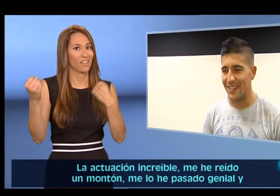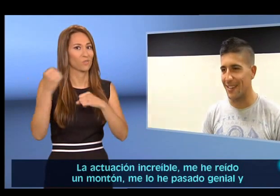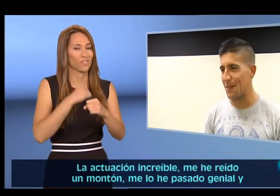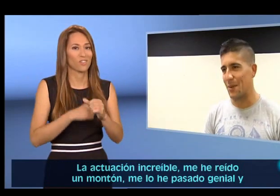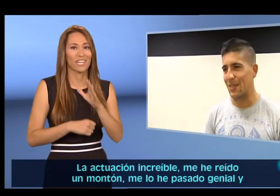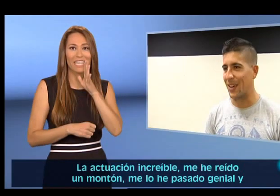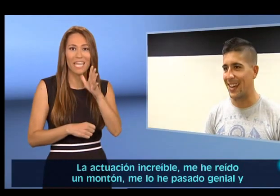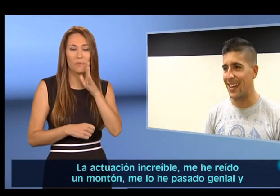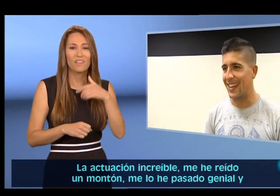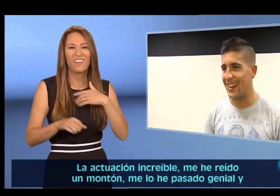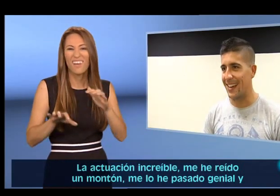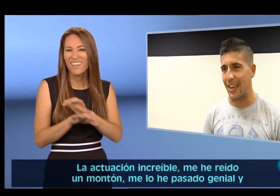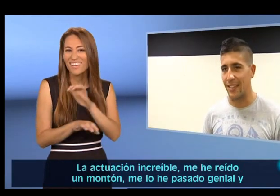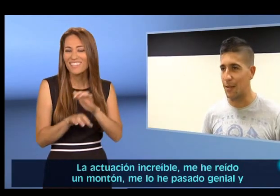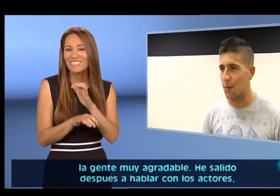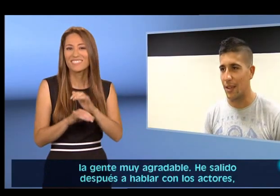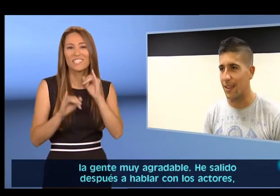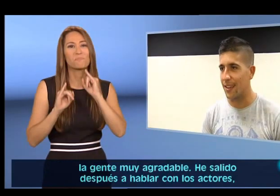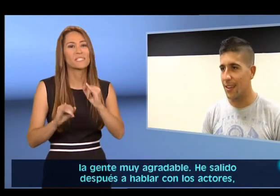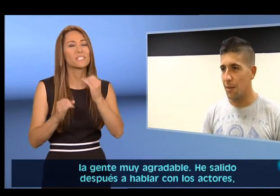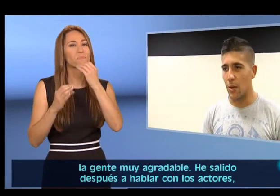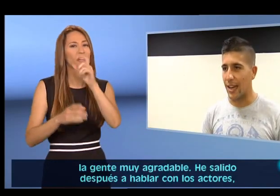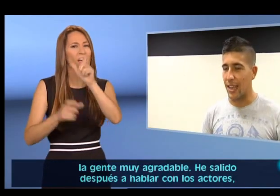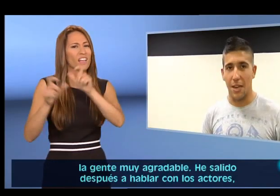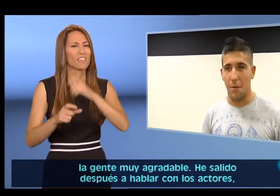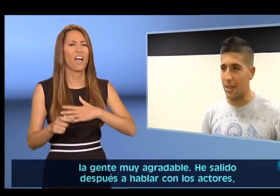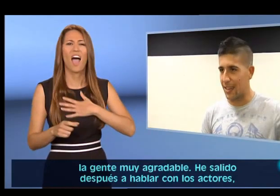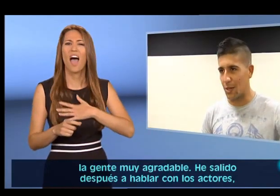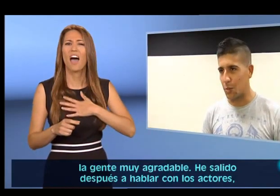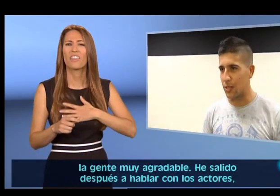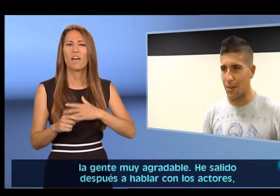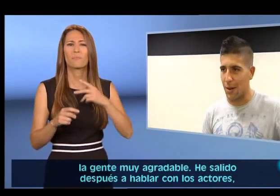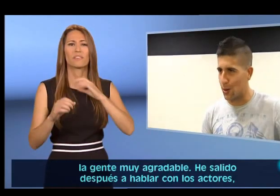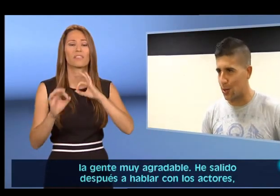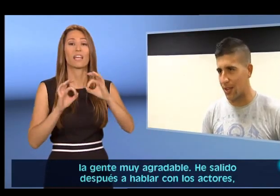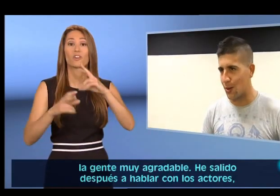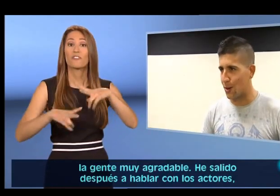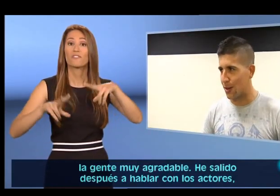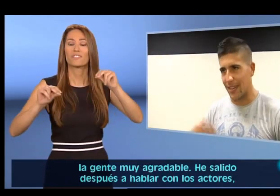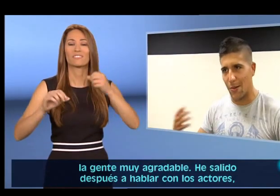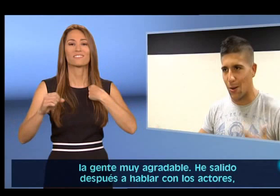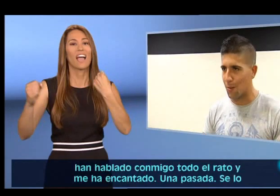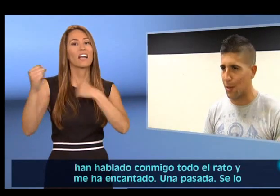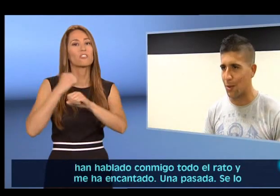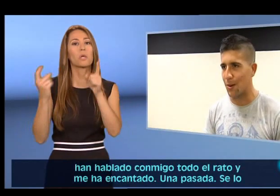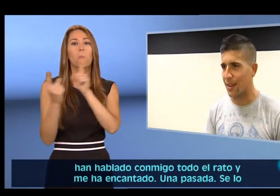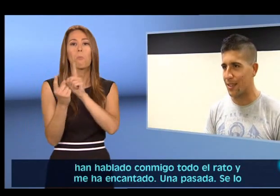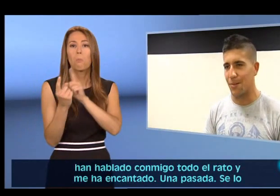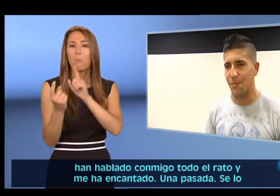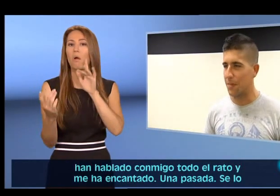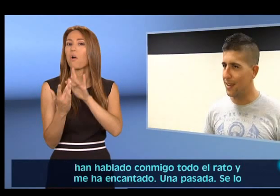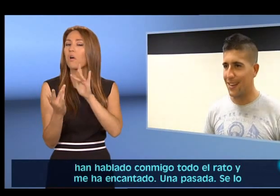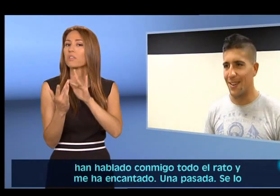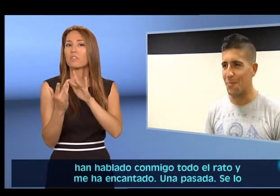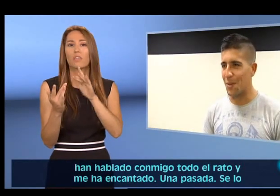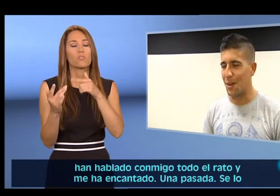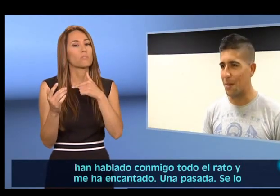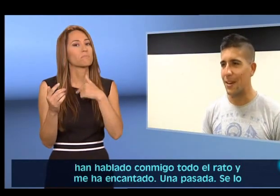me lo he pasado genial, la gente muy, muy agradable, he salido después a hablar con los actores, han hablado conmigo todo el rato, ningún problema, me ha